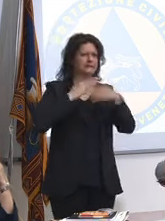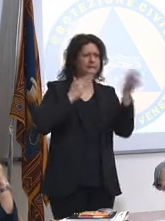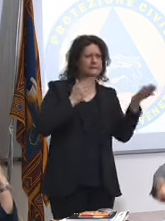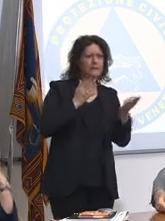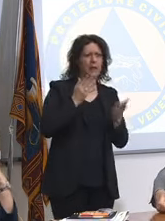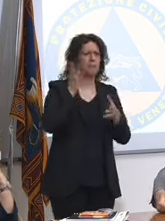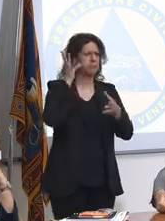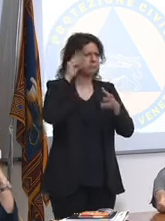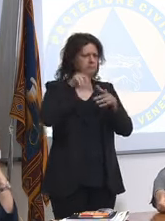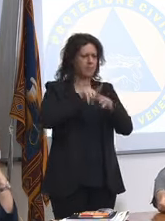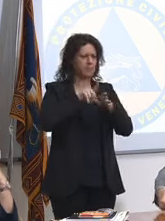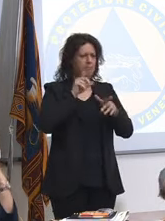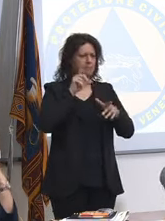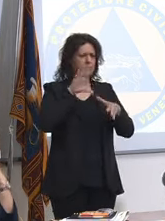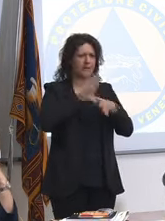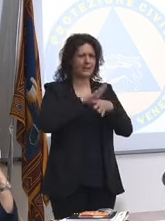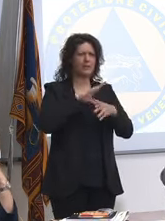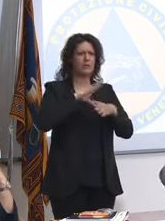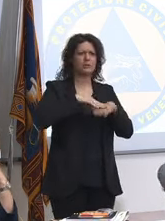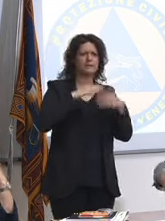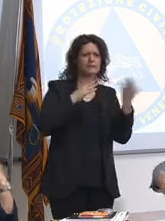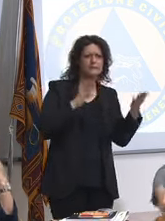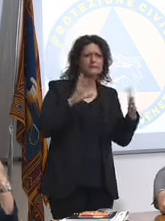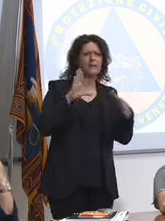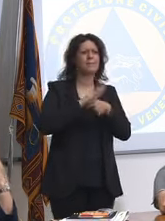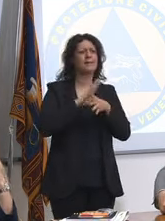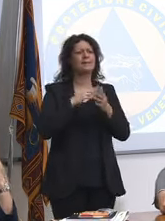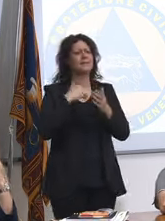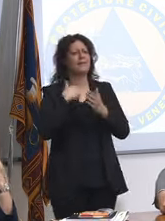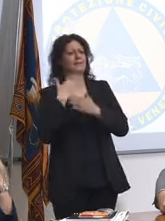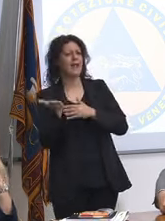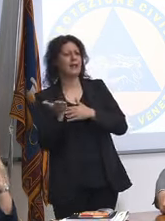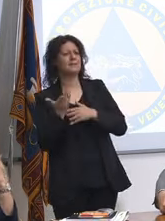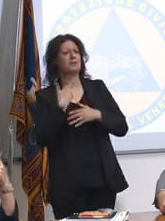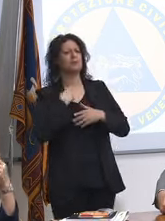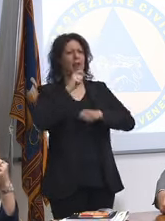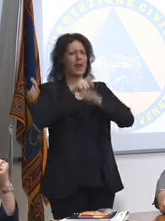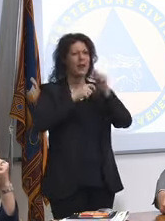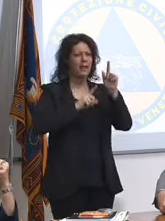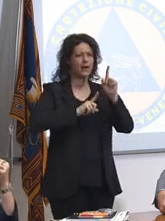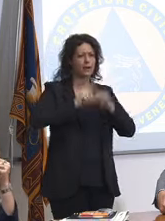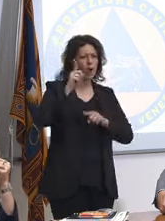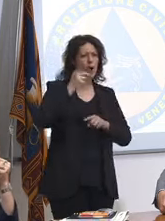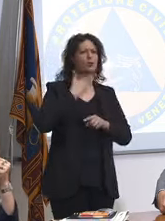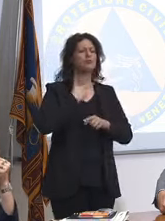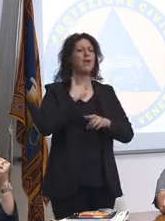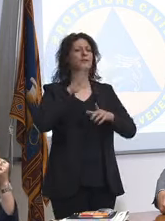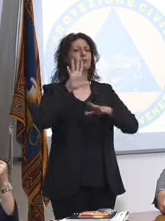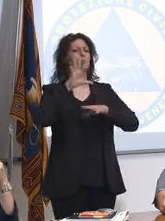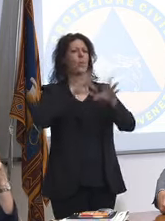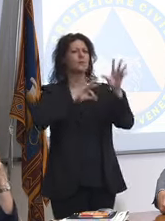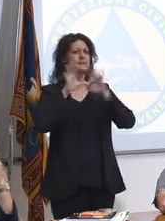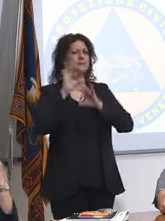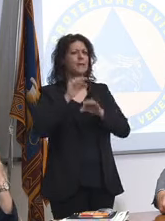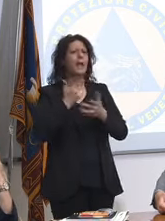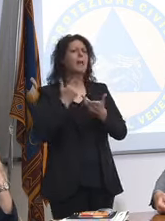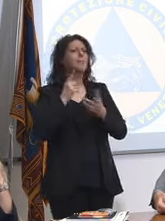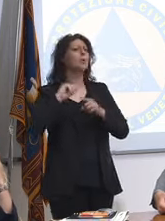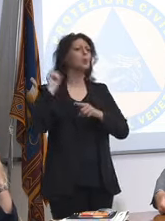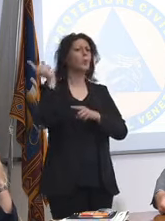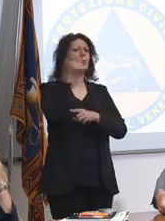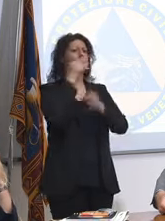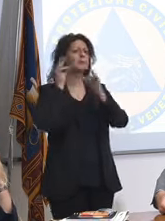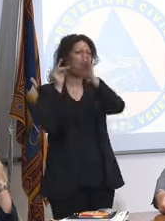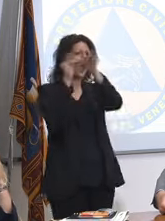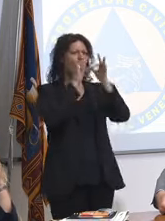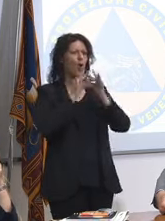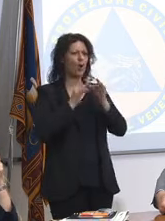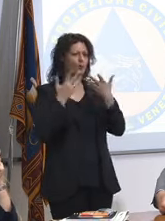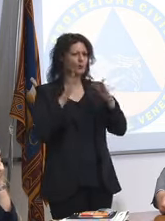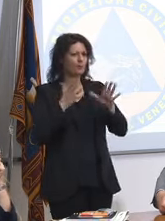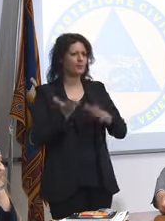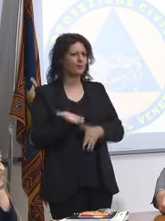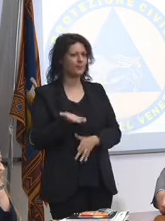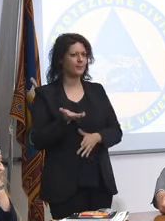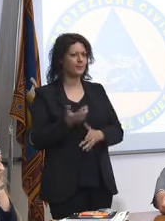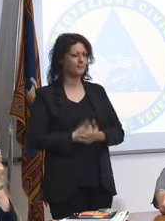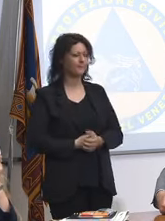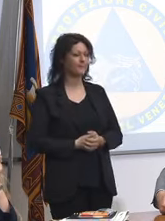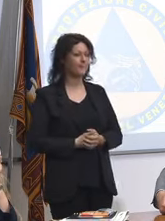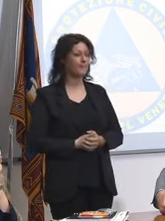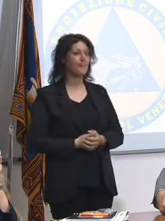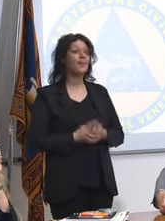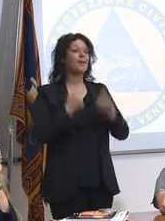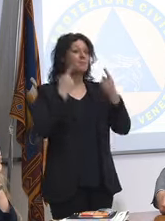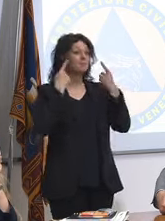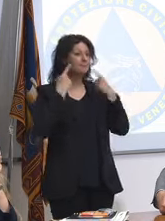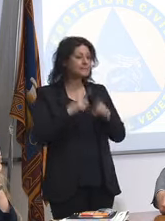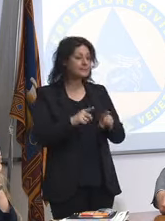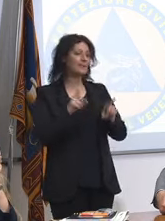ci sono i 5 Stelle, anzi non ci sono, e andiamo avanti con questo. Io penso che questo sia il modello di